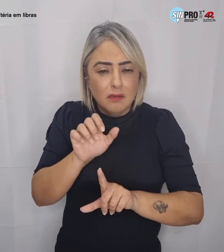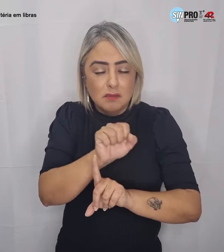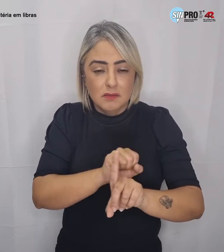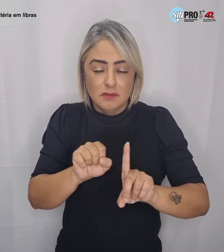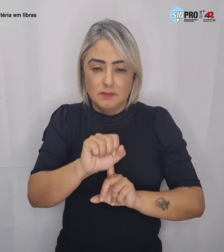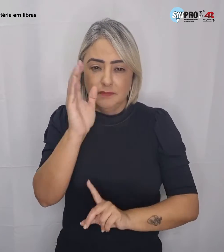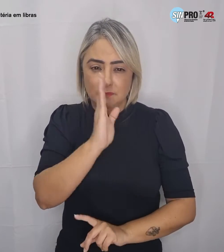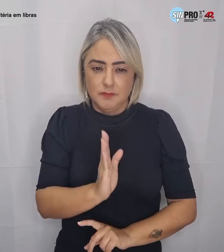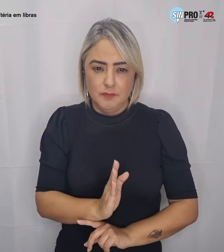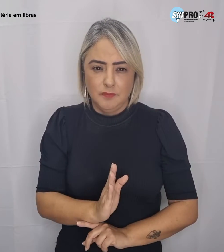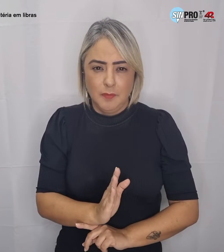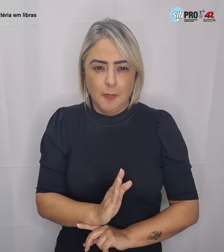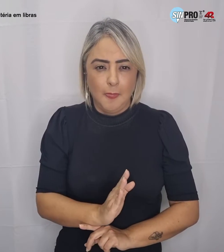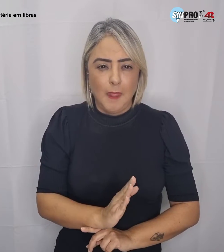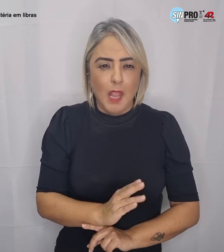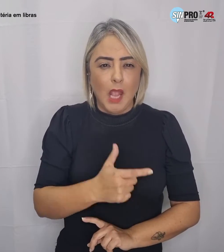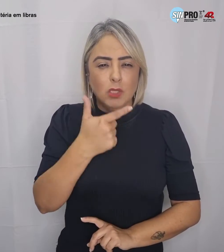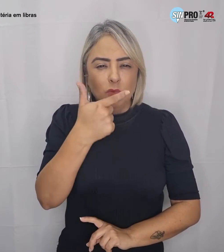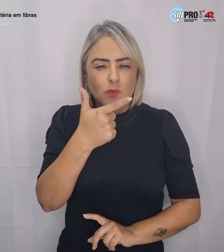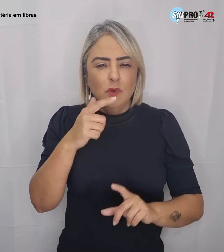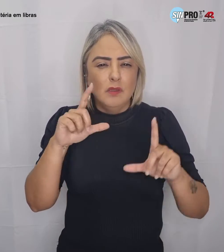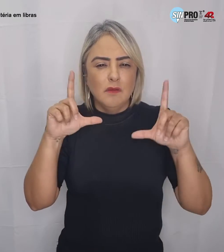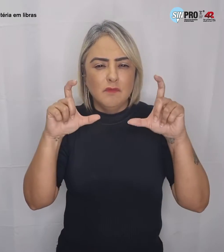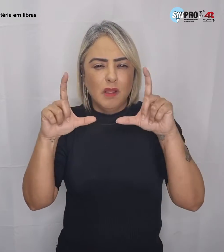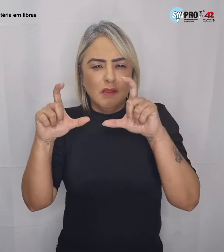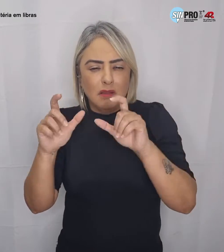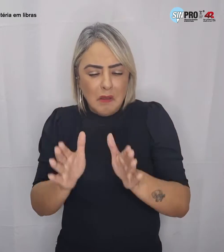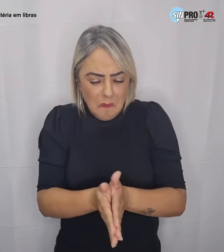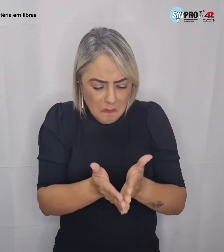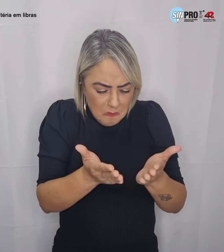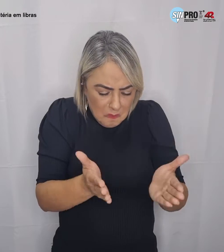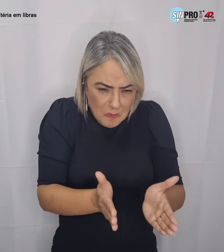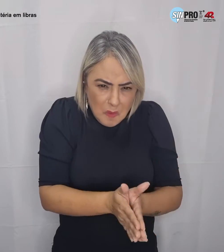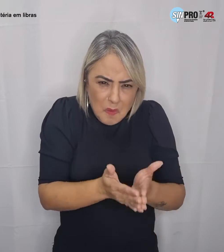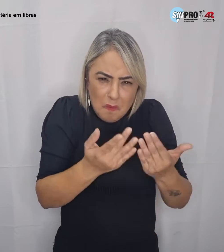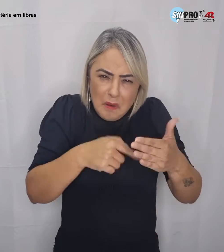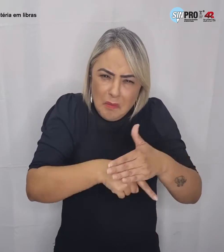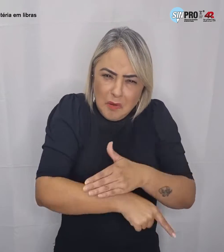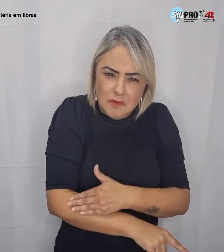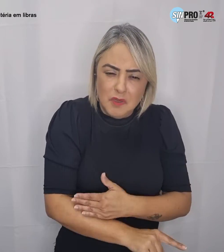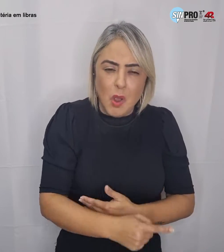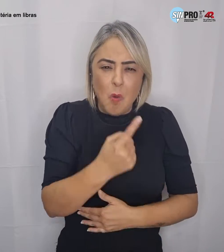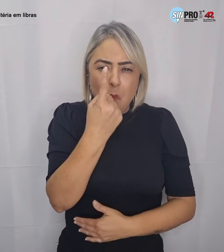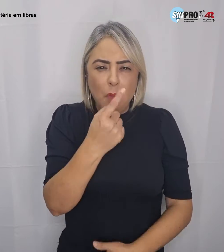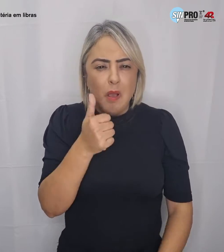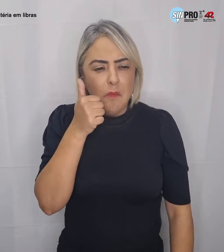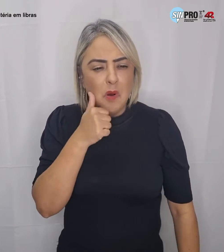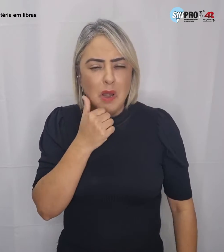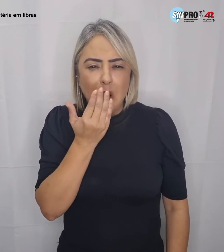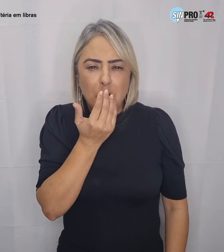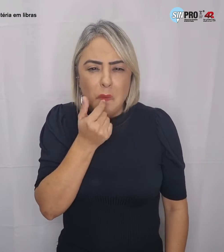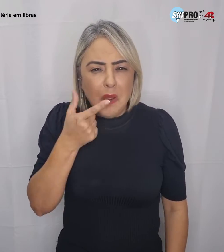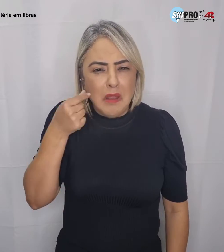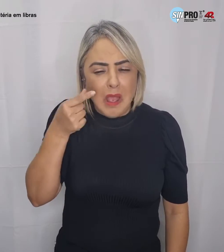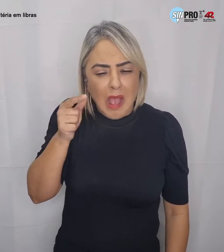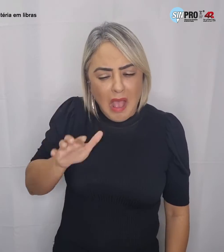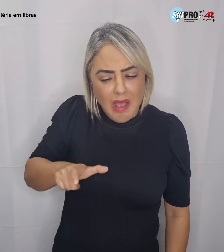brasileira. Duas fotografias da miséria. A primeira, de uma mulher comendo um rato